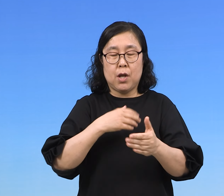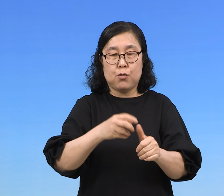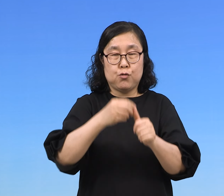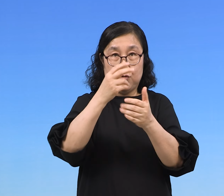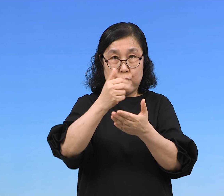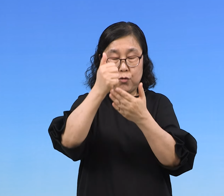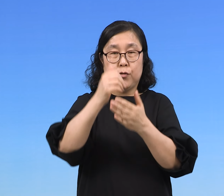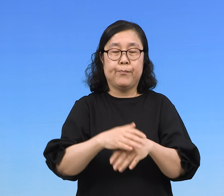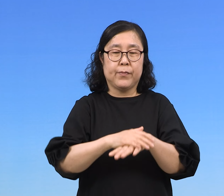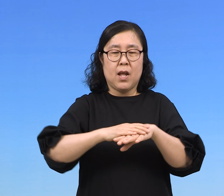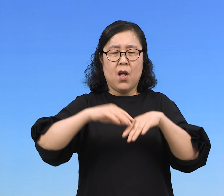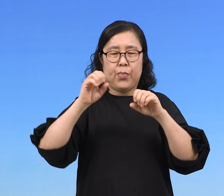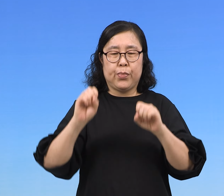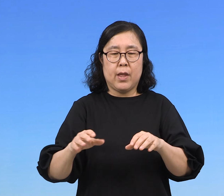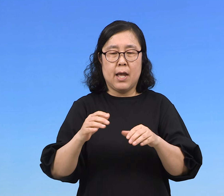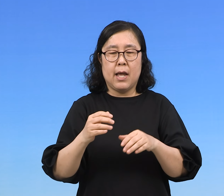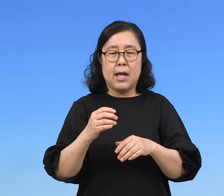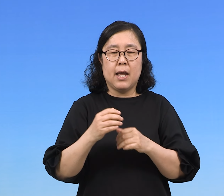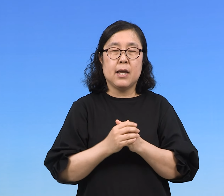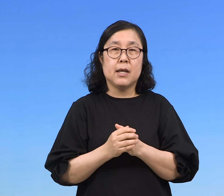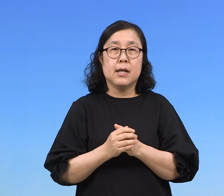구주, 헛되이